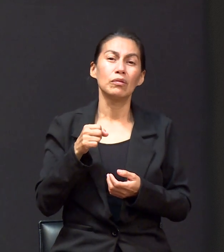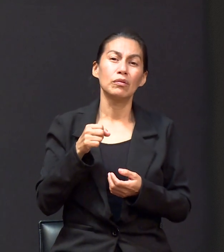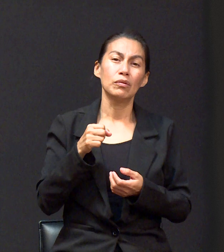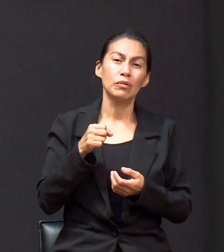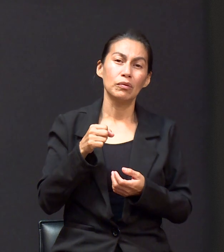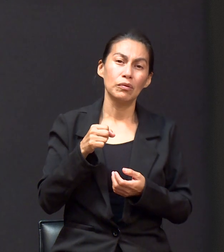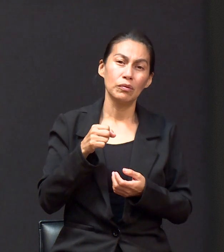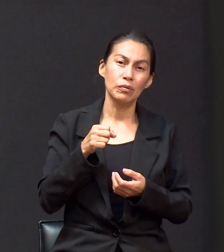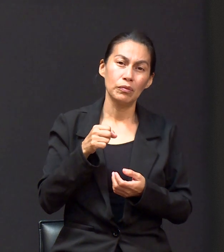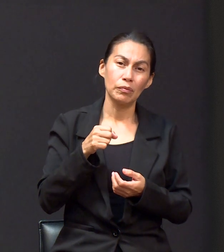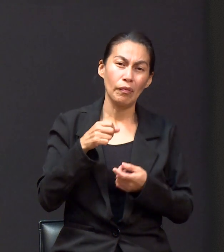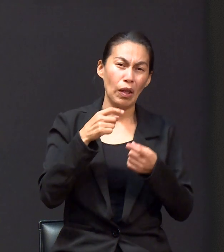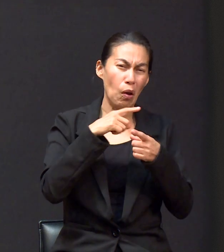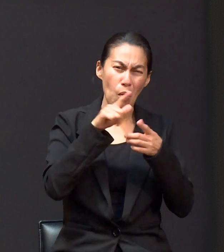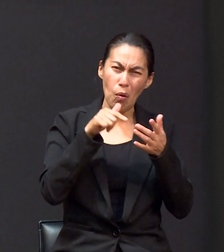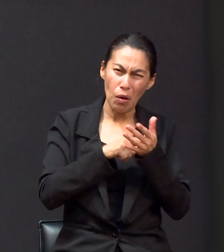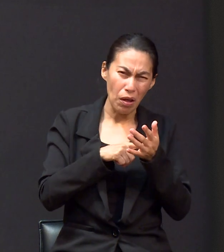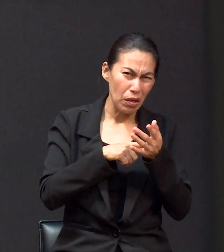Montemorelos,